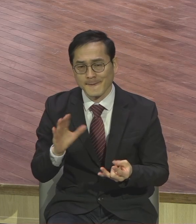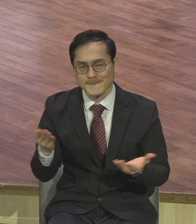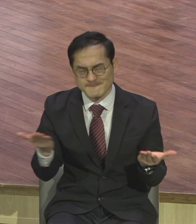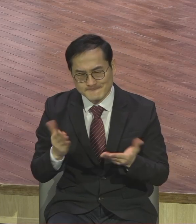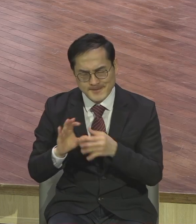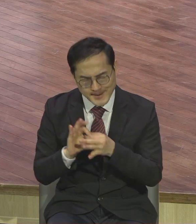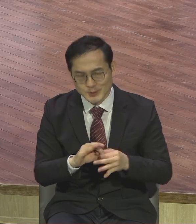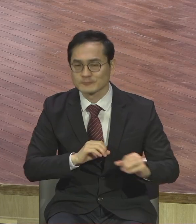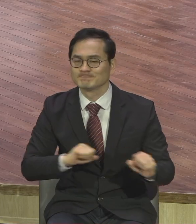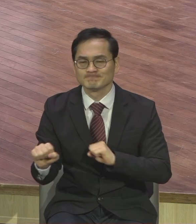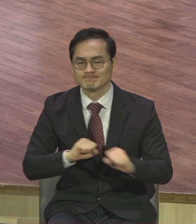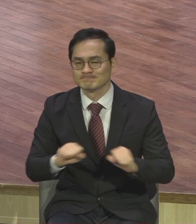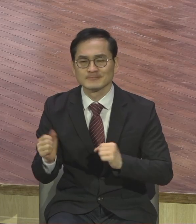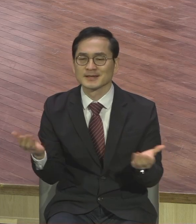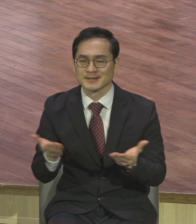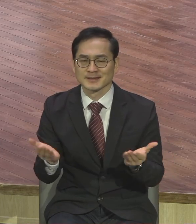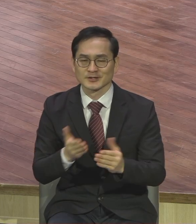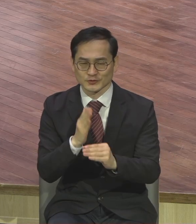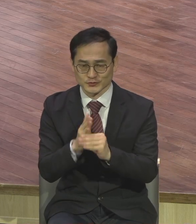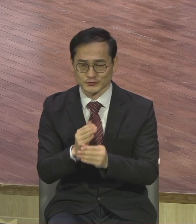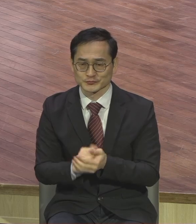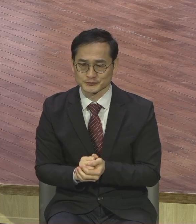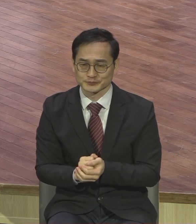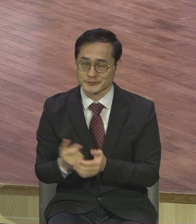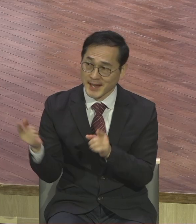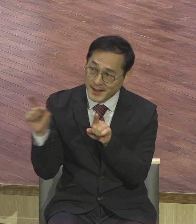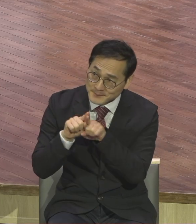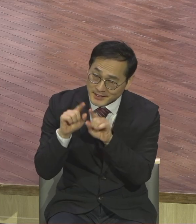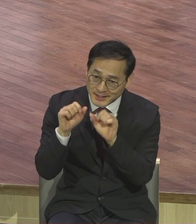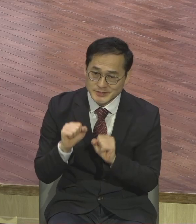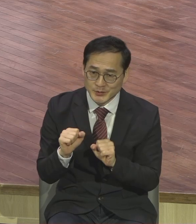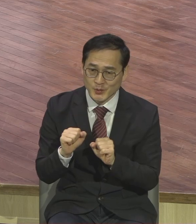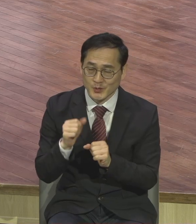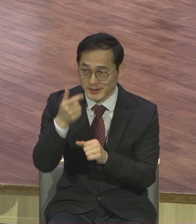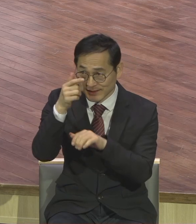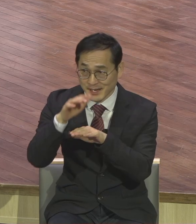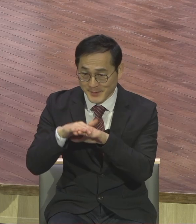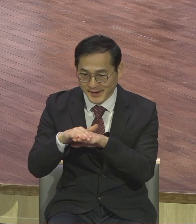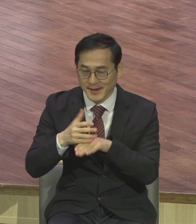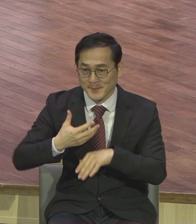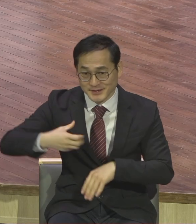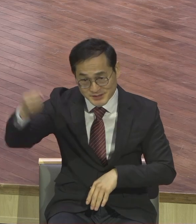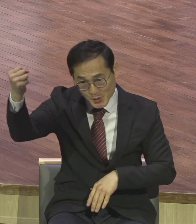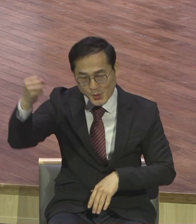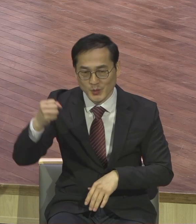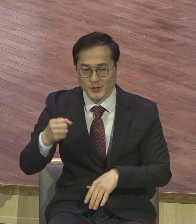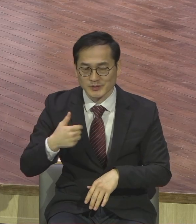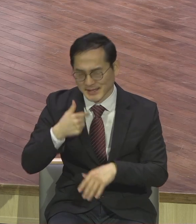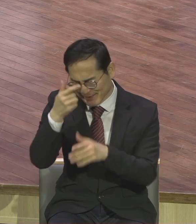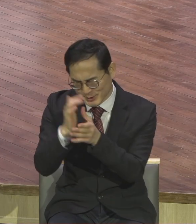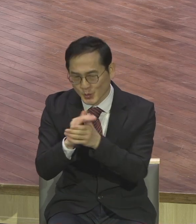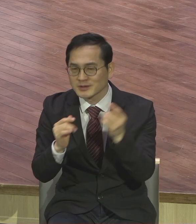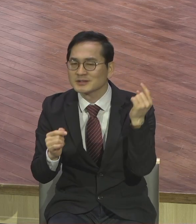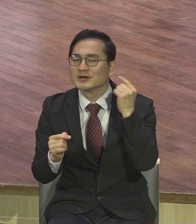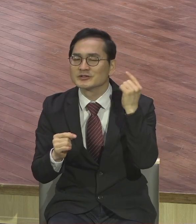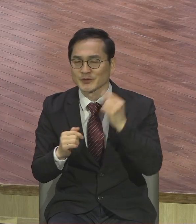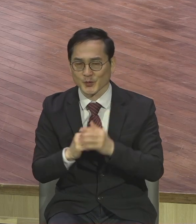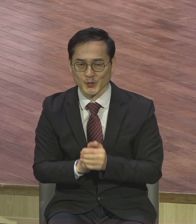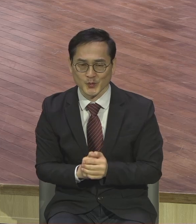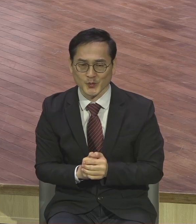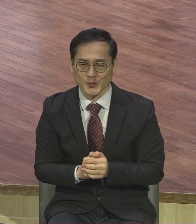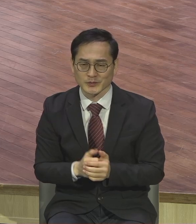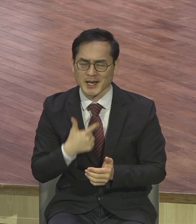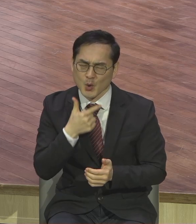계십니다. 우리와 함께 계시고 우리 기도를 들으시고 우리 예배를 받으시고 우리의 소원을 다 이루어